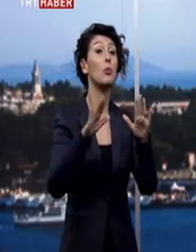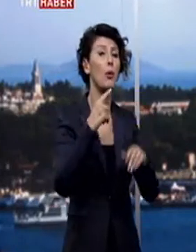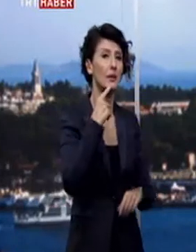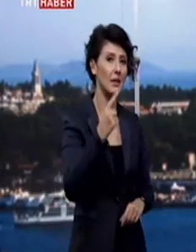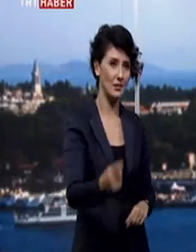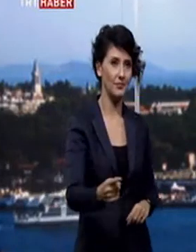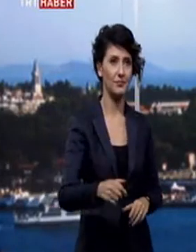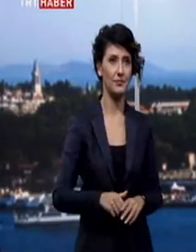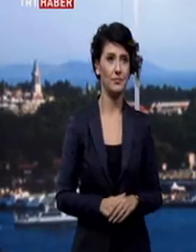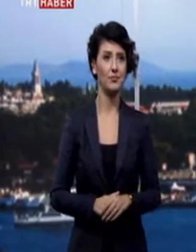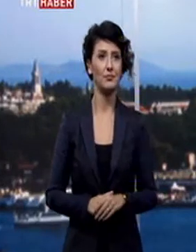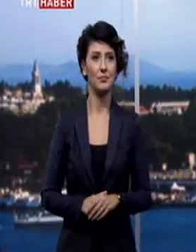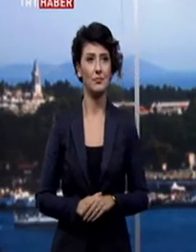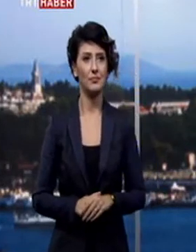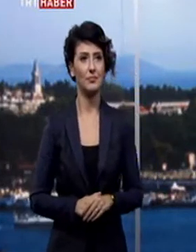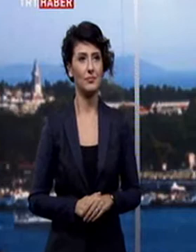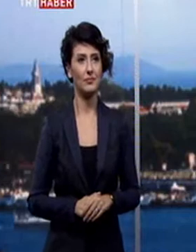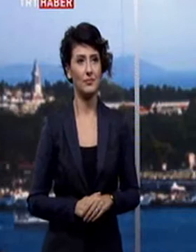dedi.